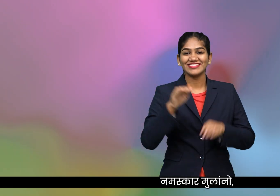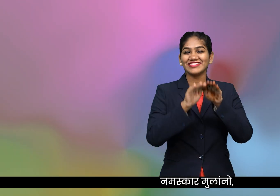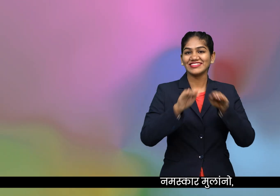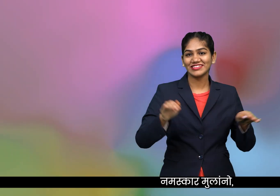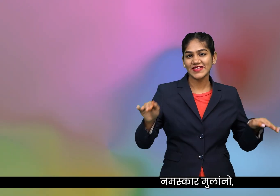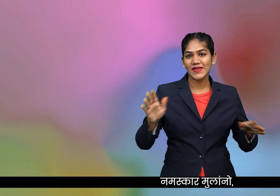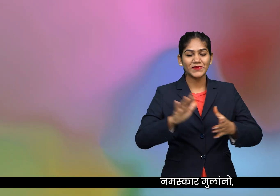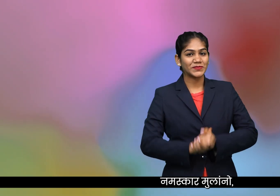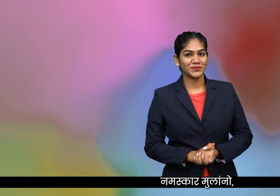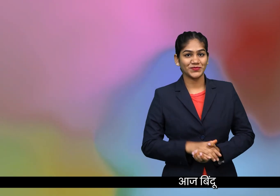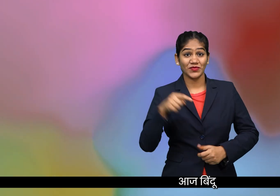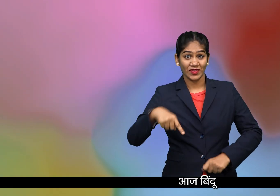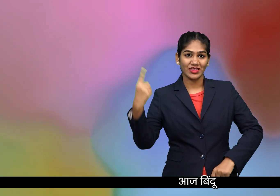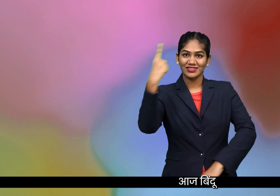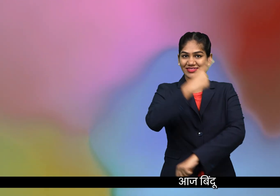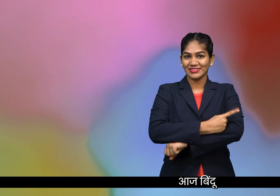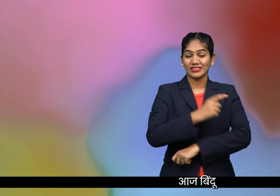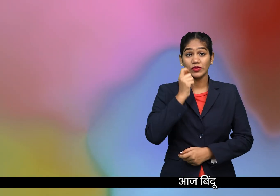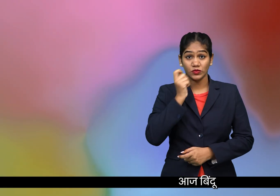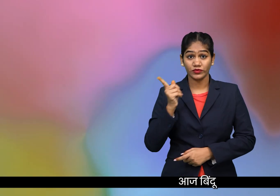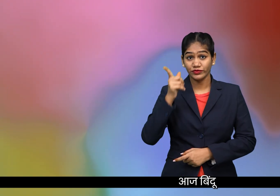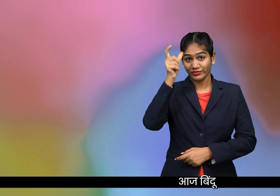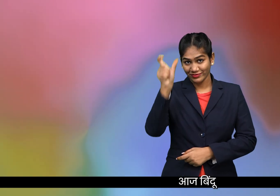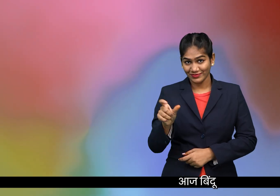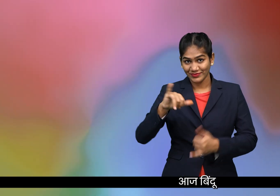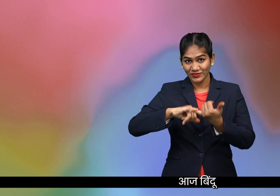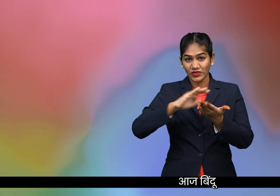नमस्कार मुलांनो, आज बिंदू